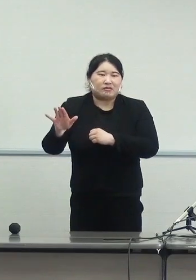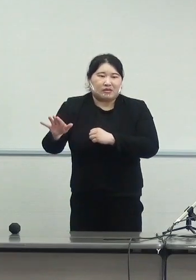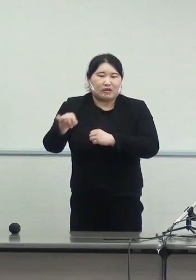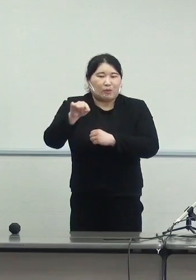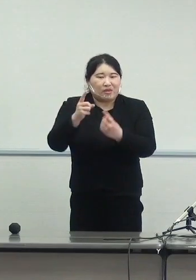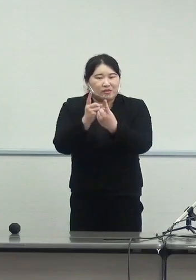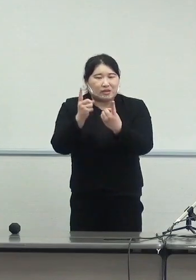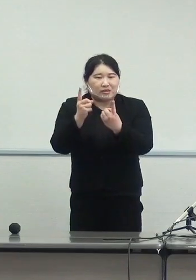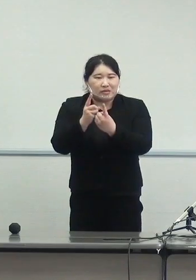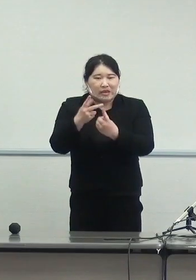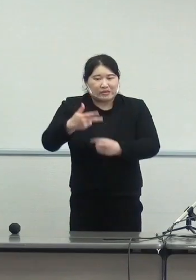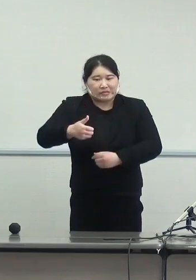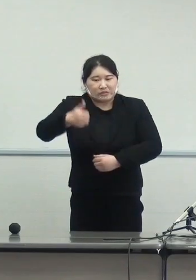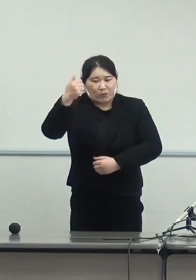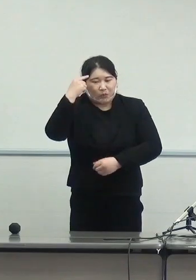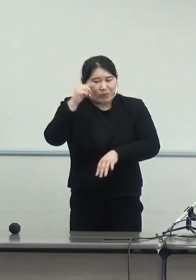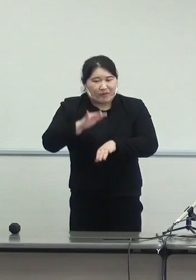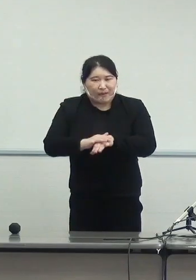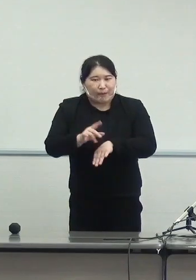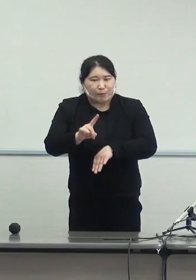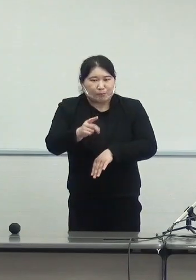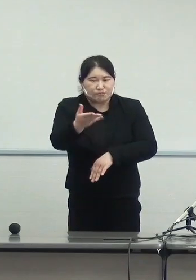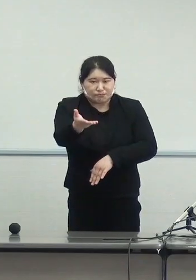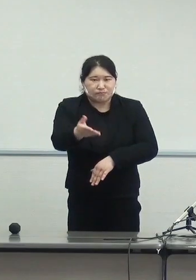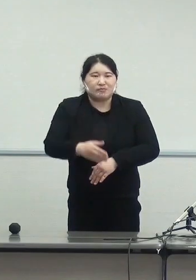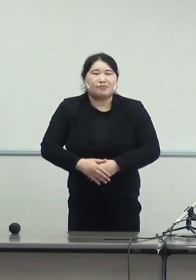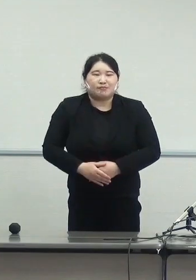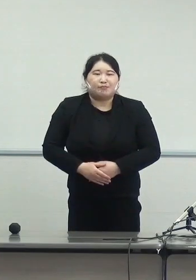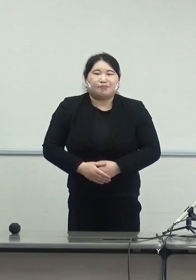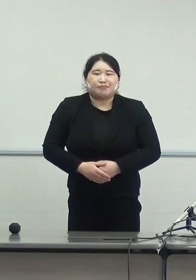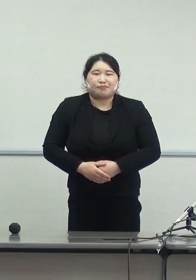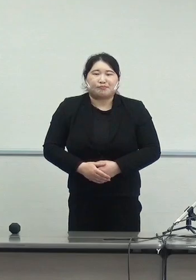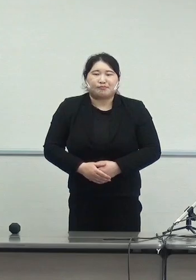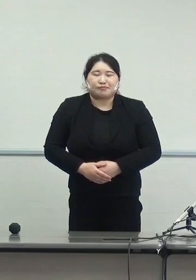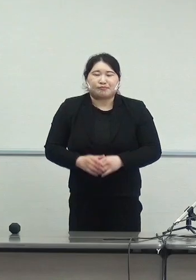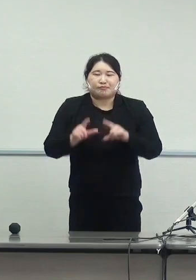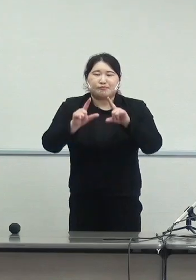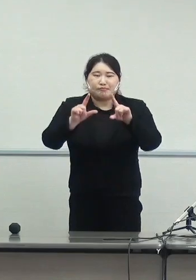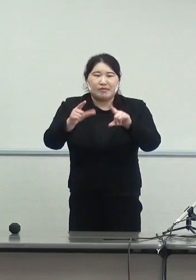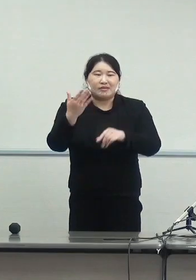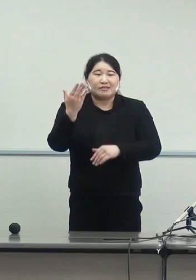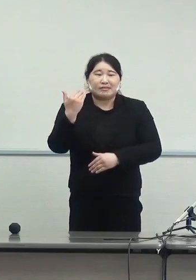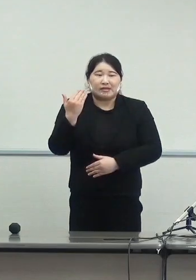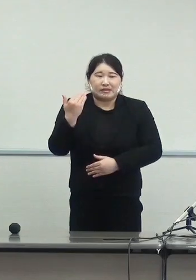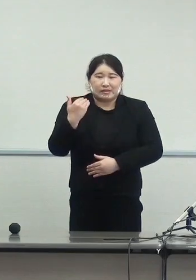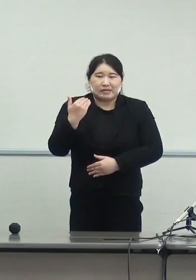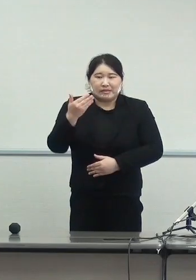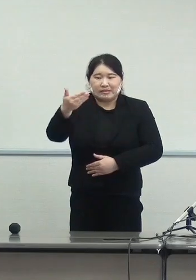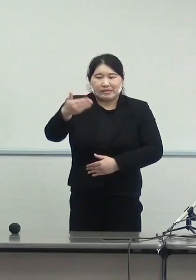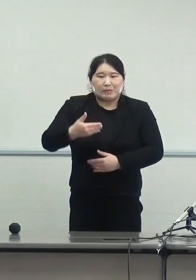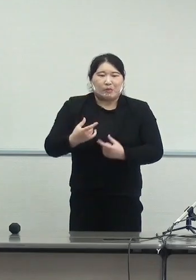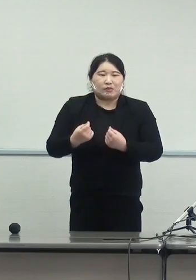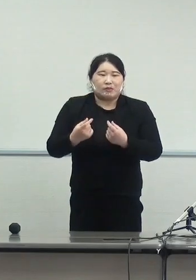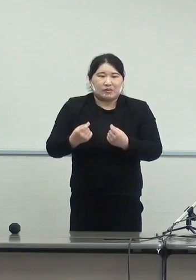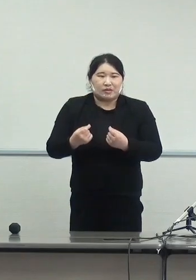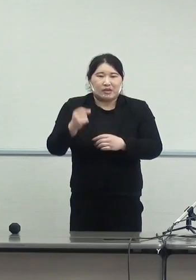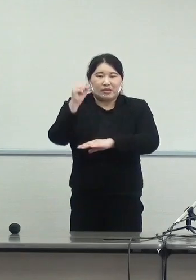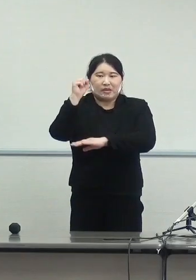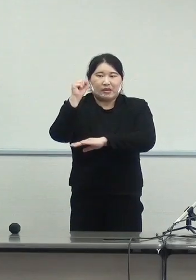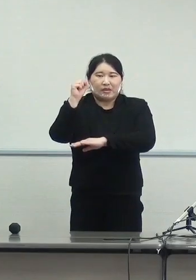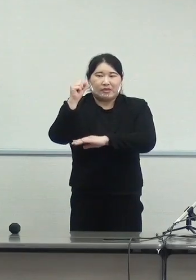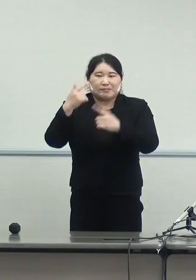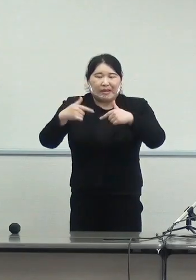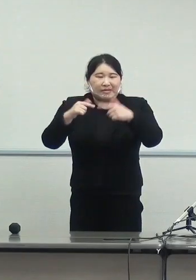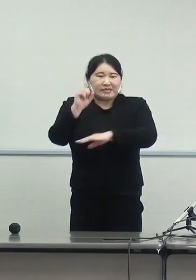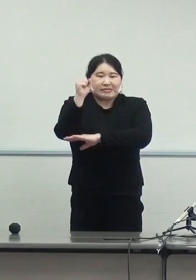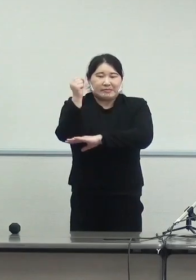ては市長の認識を教えていただけますでしょうか。 はい、先ほど平田さんのご質問あったとおり、確か毎日新聞さんの今日の一